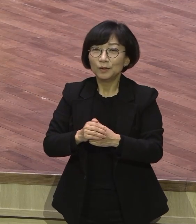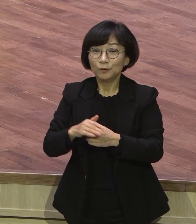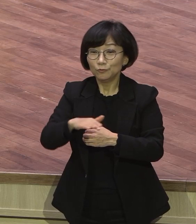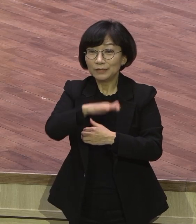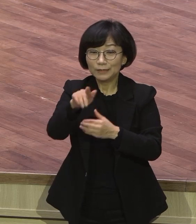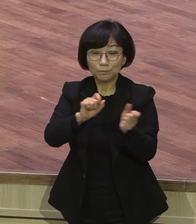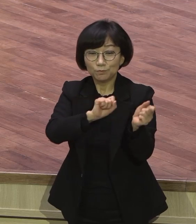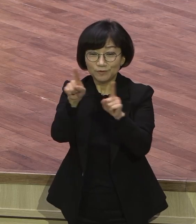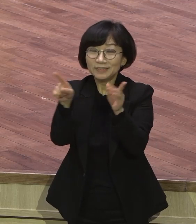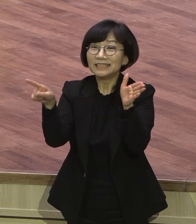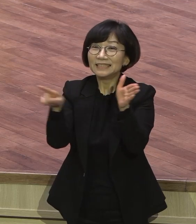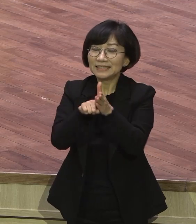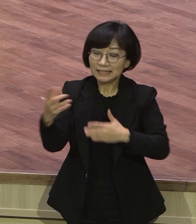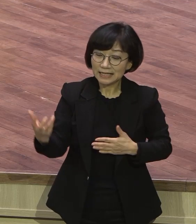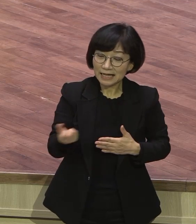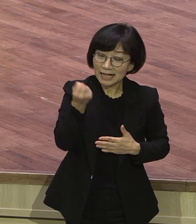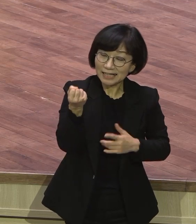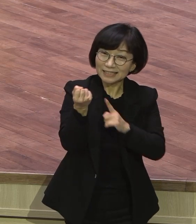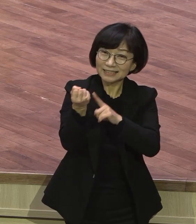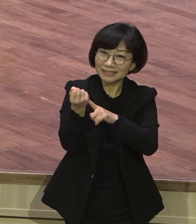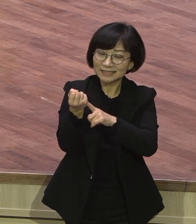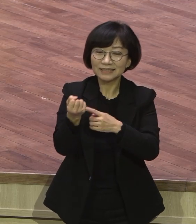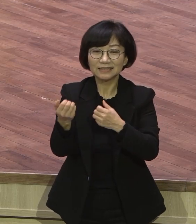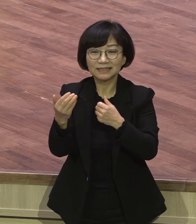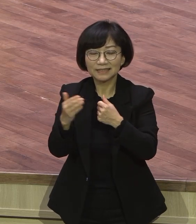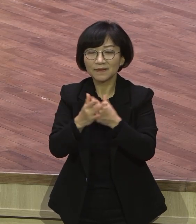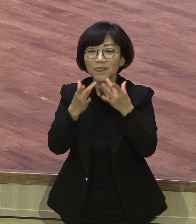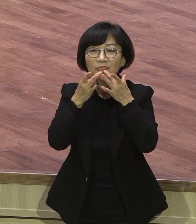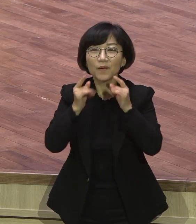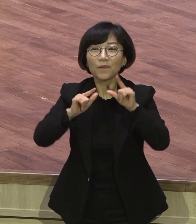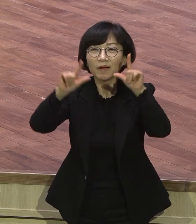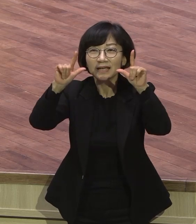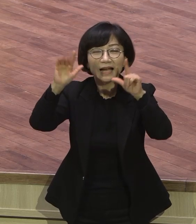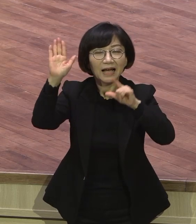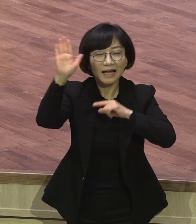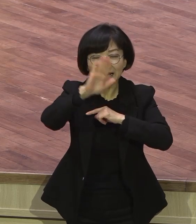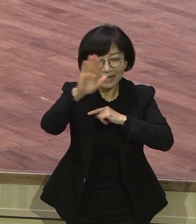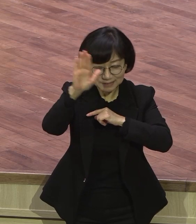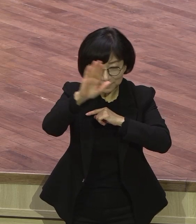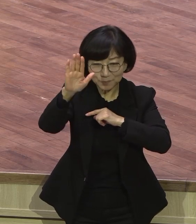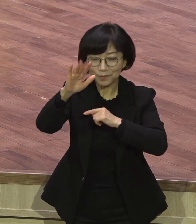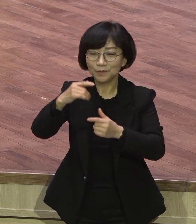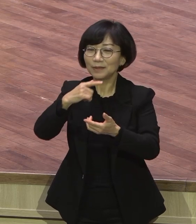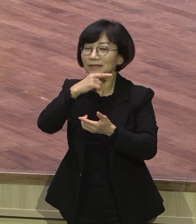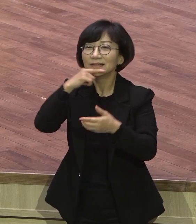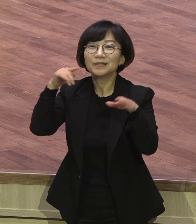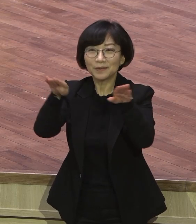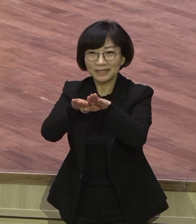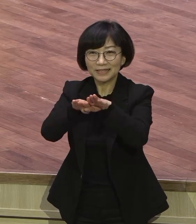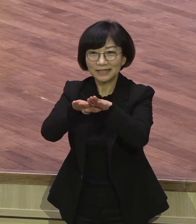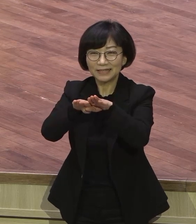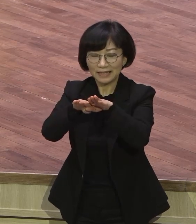신앙을 믿기 때문에 안식일을 부활한 날을 주일로 지키는 거예요